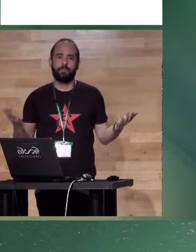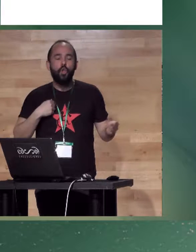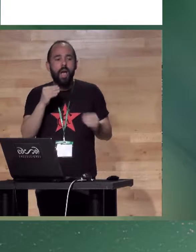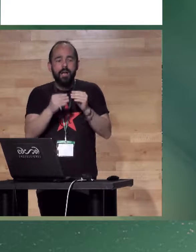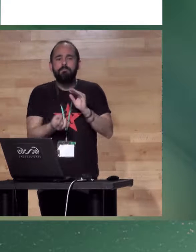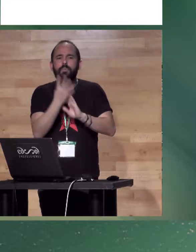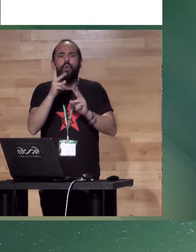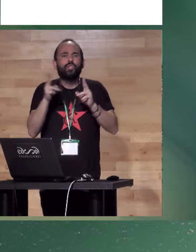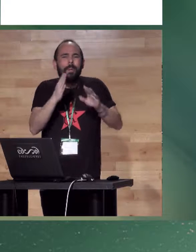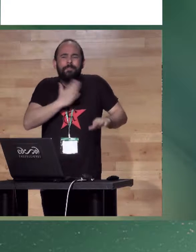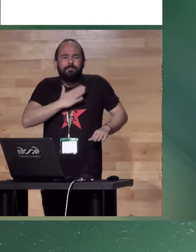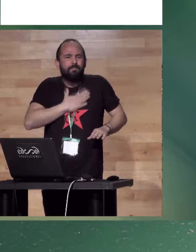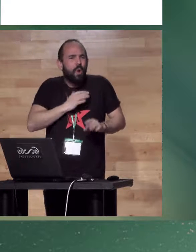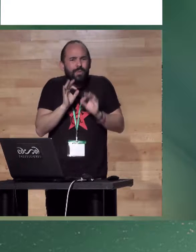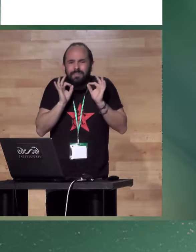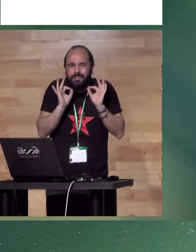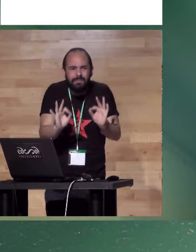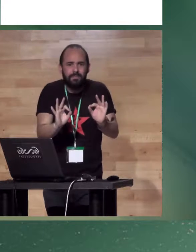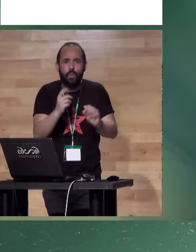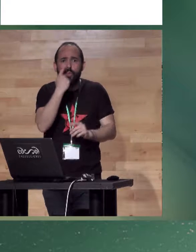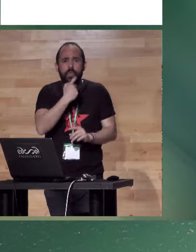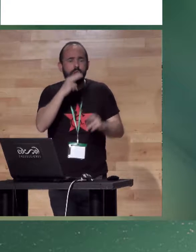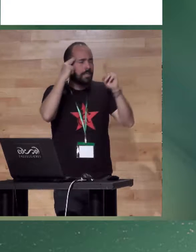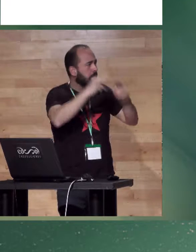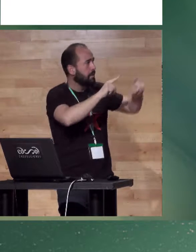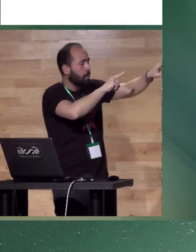específicos para cada participación en cada festival.